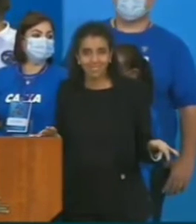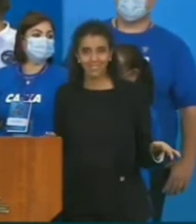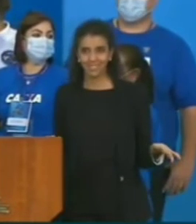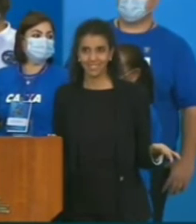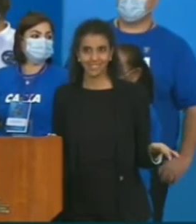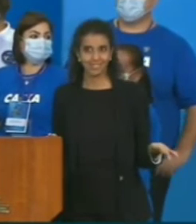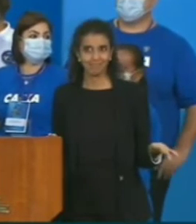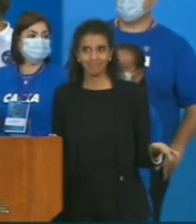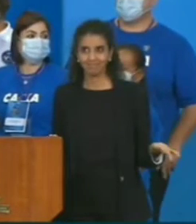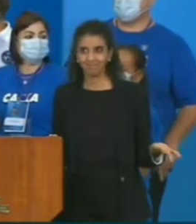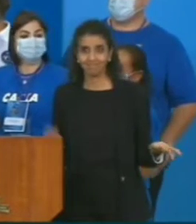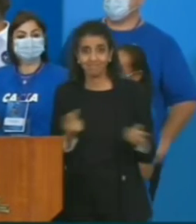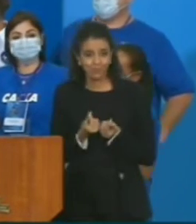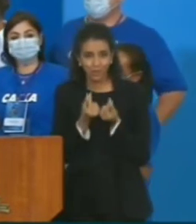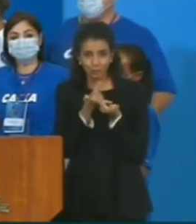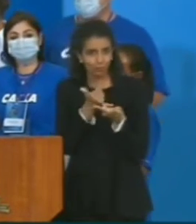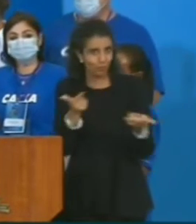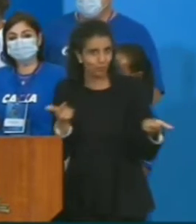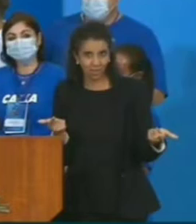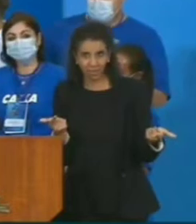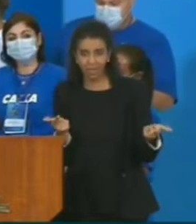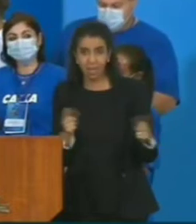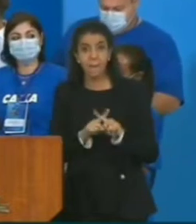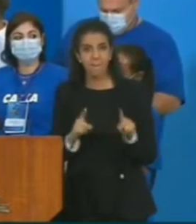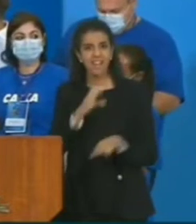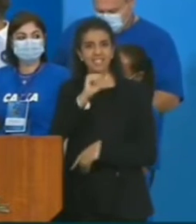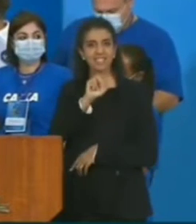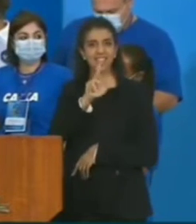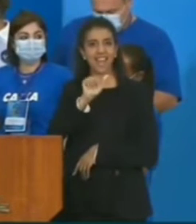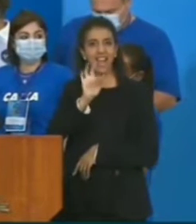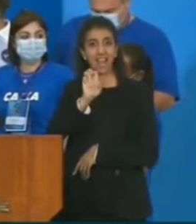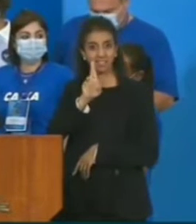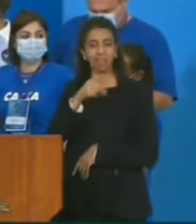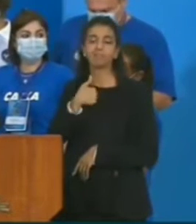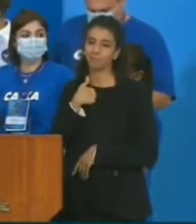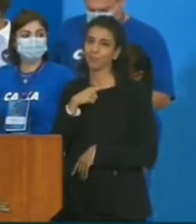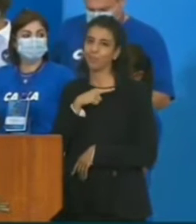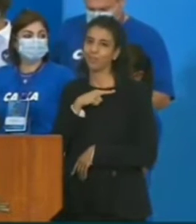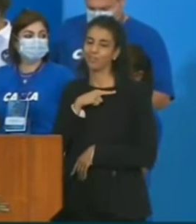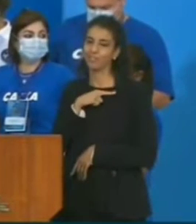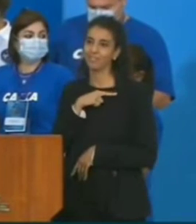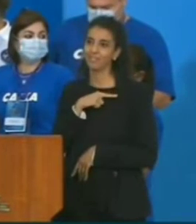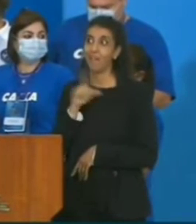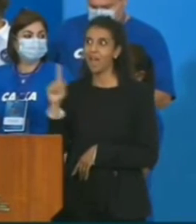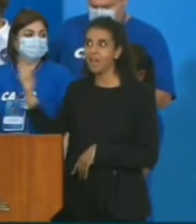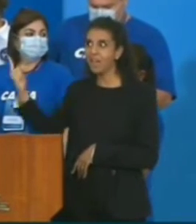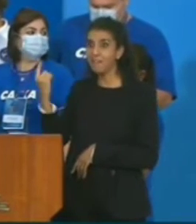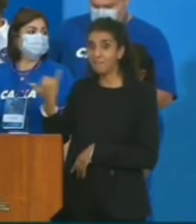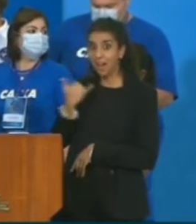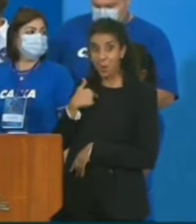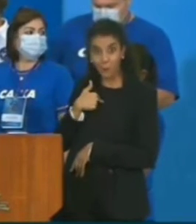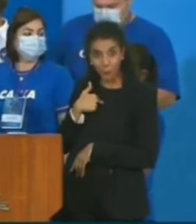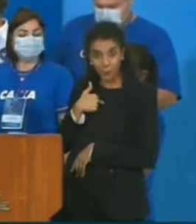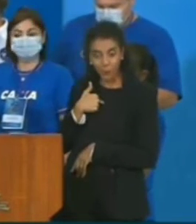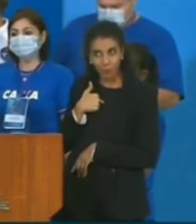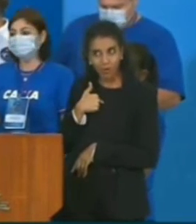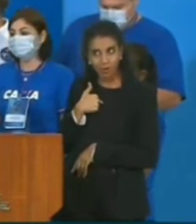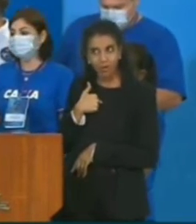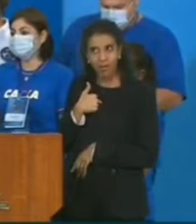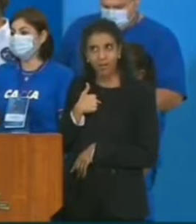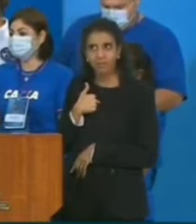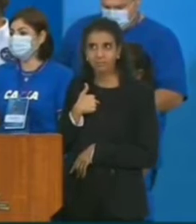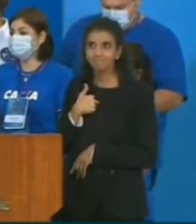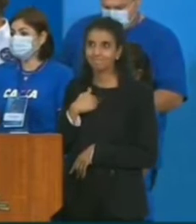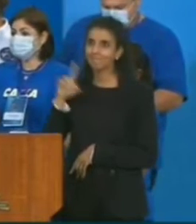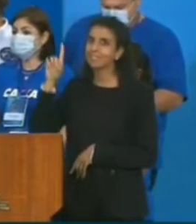assim, não tenho dinheiro, né? Mas caráter eu tenho. E ele vir falar comigo, tem algo,